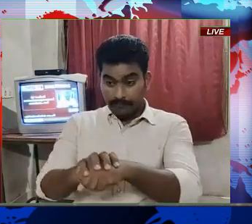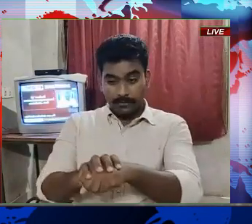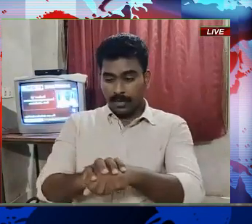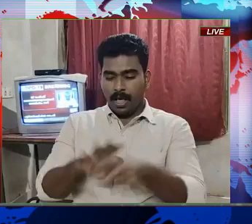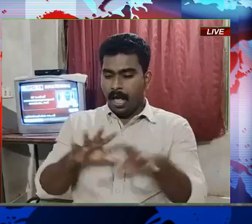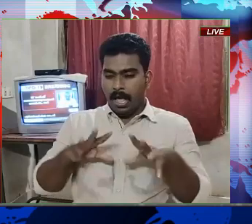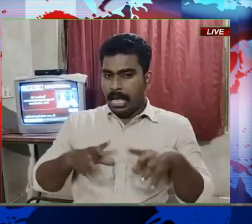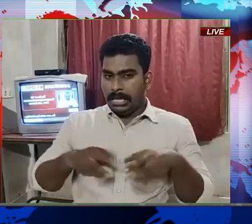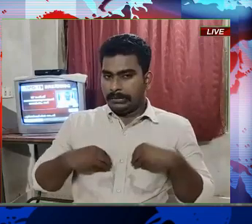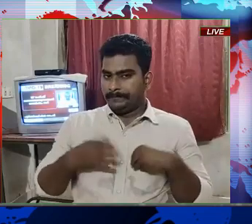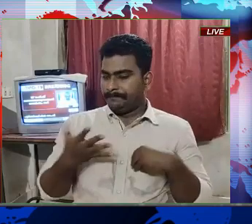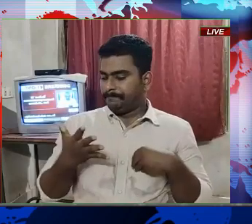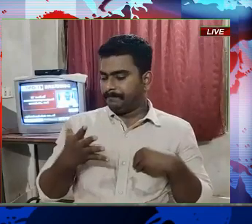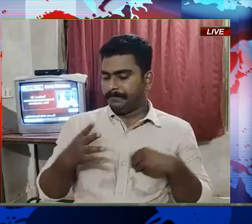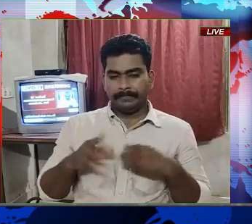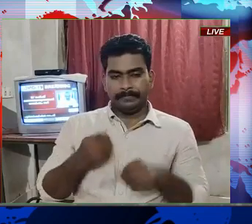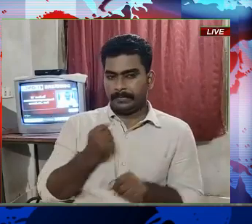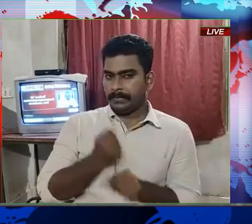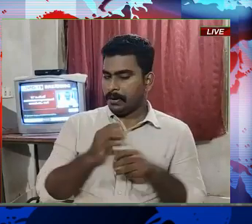ക്രിമിനൽ പശ്ചാത്തലമുള്ളവർ